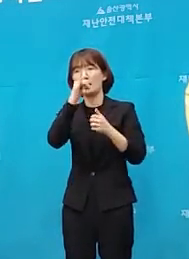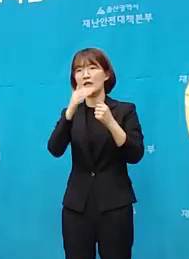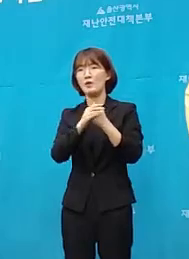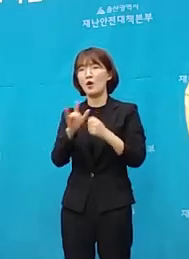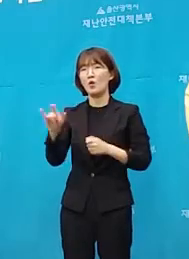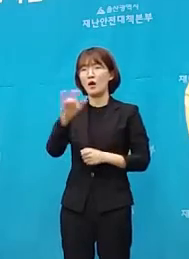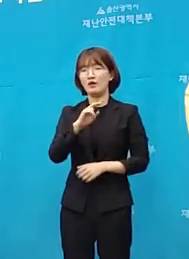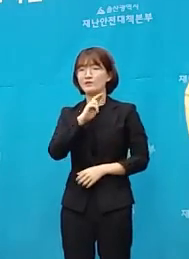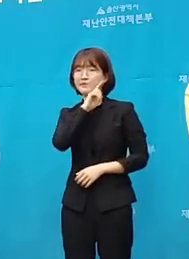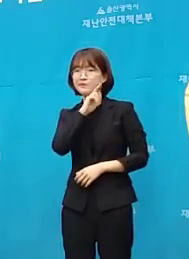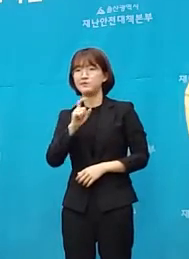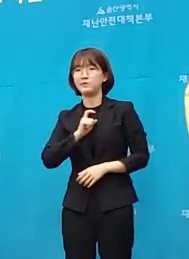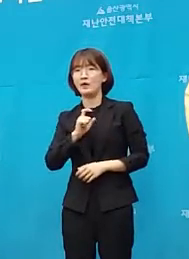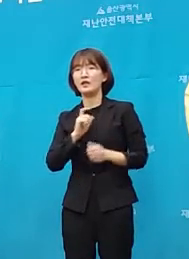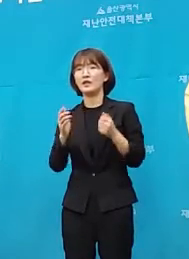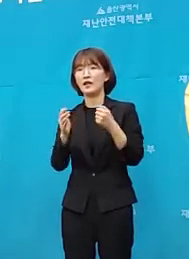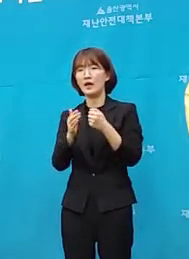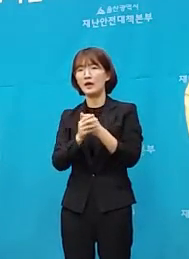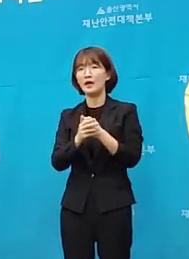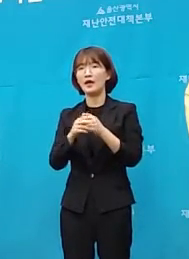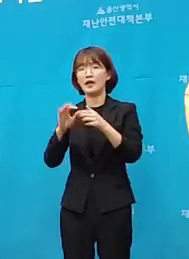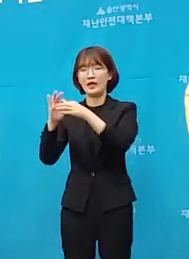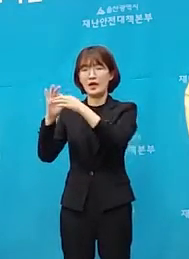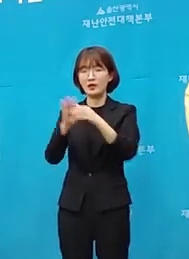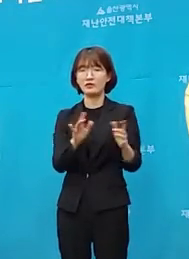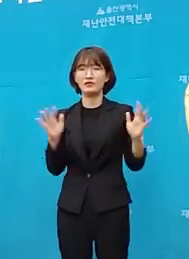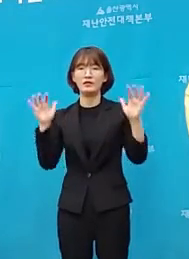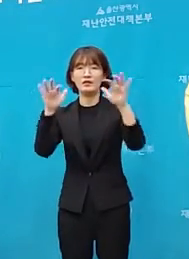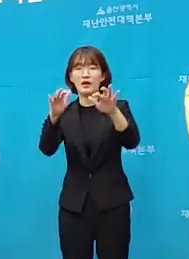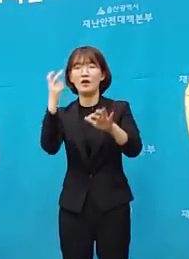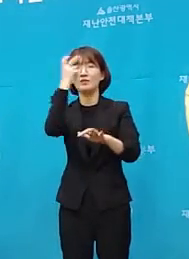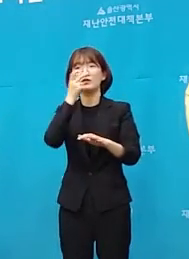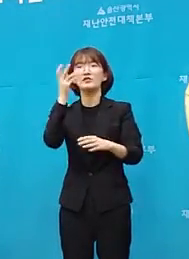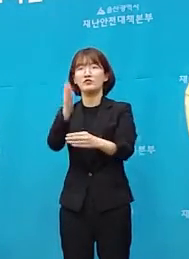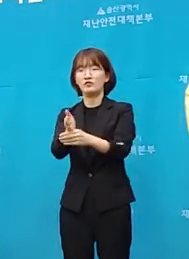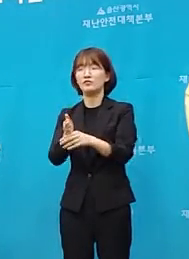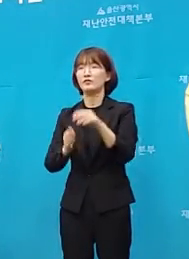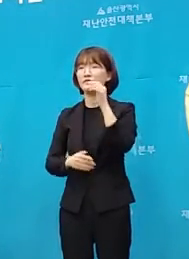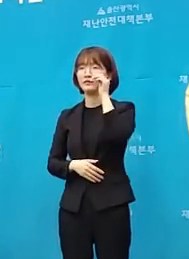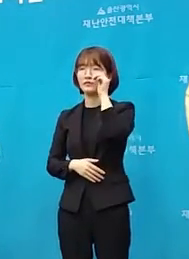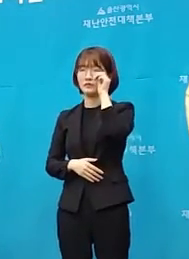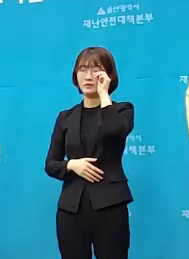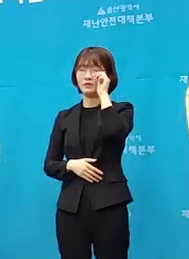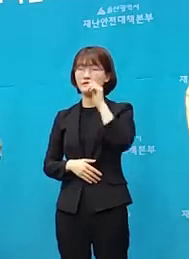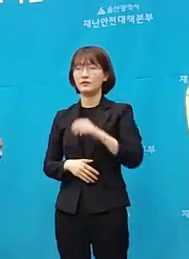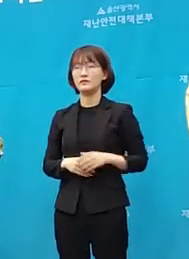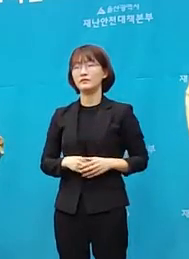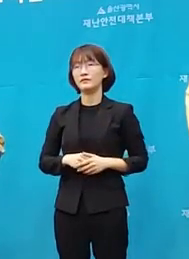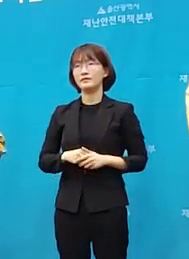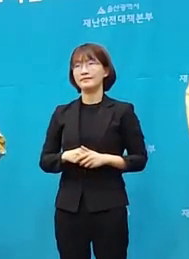코로나19로 의심되어 사상한 시민들이 여전히 많은 것으로 알고 있습니다. 다음 페이지입니다.